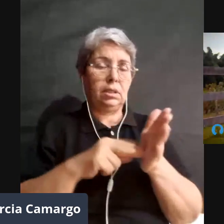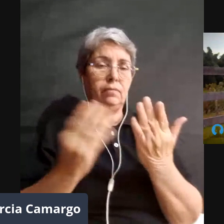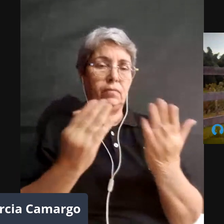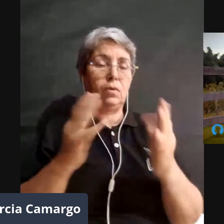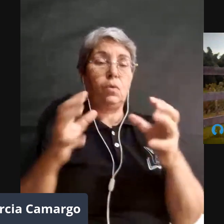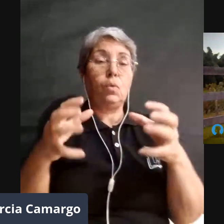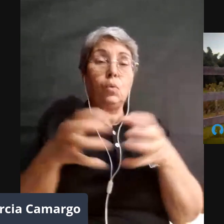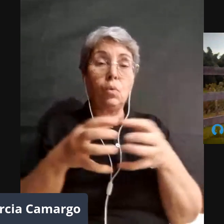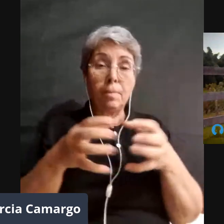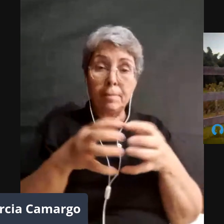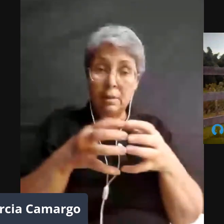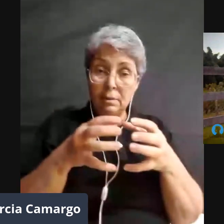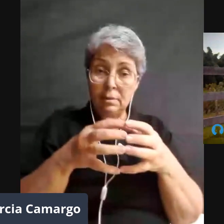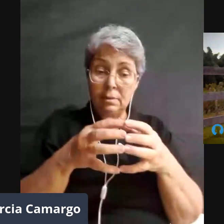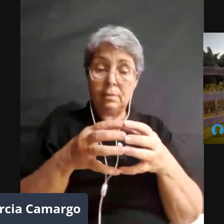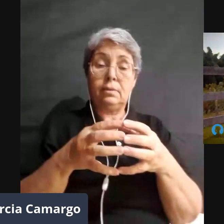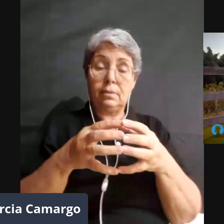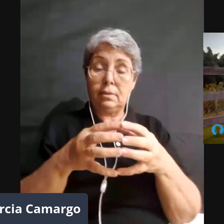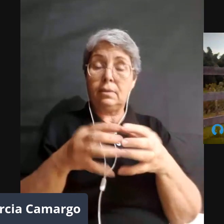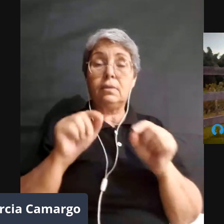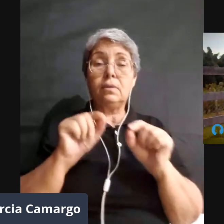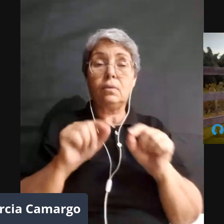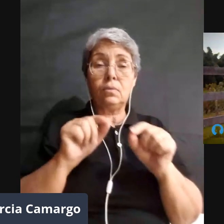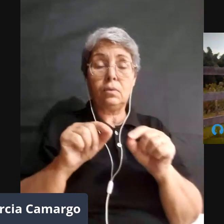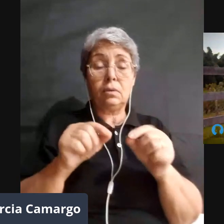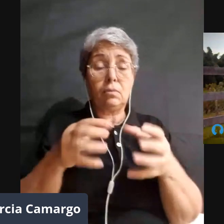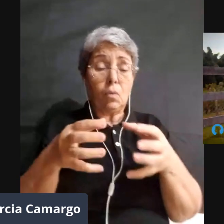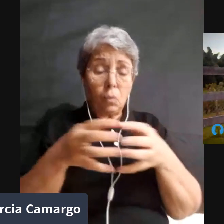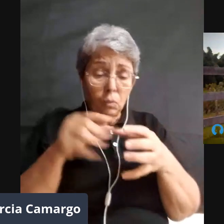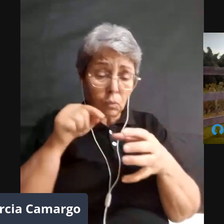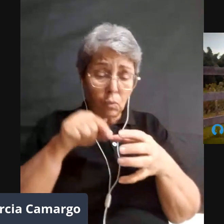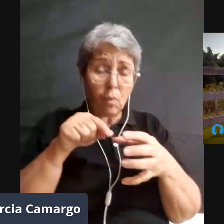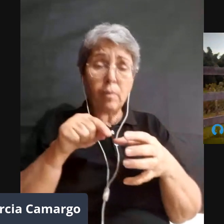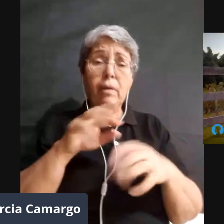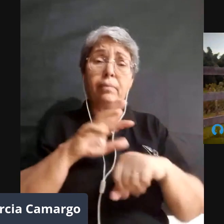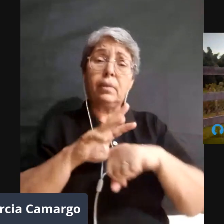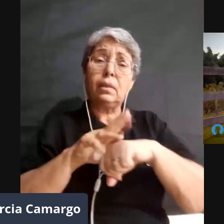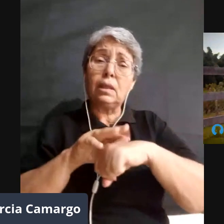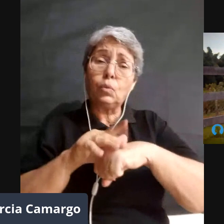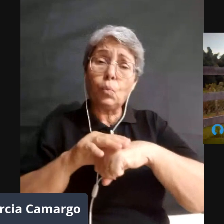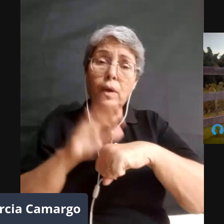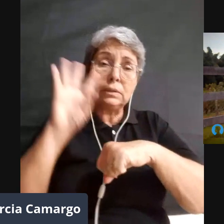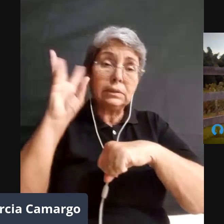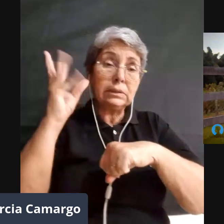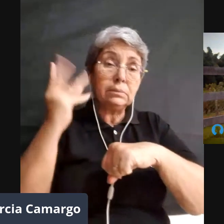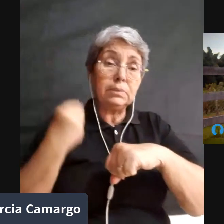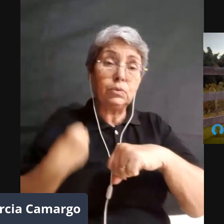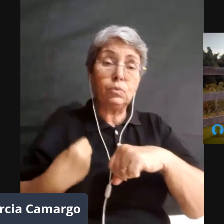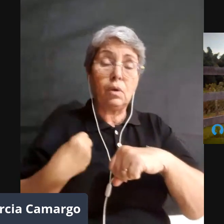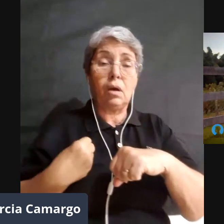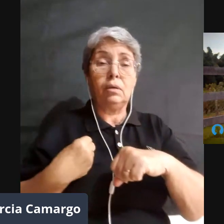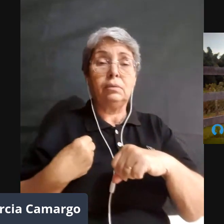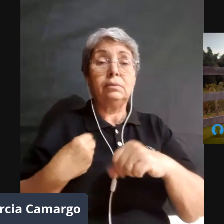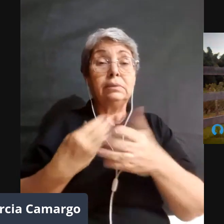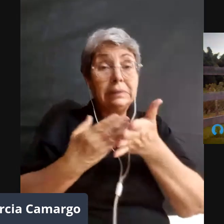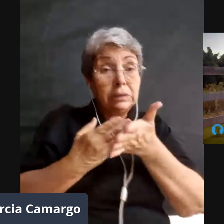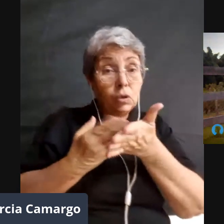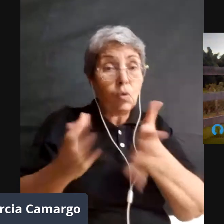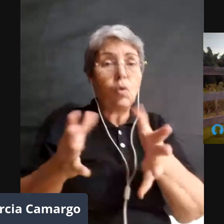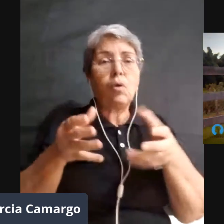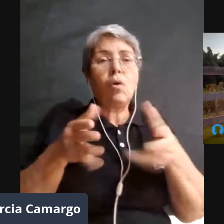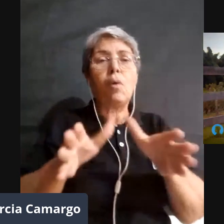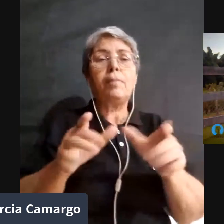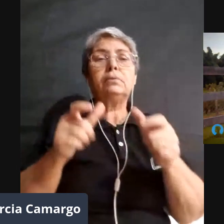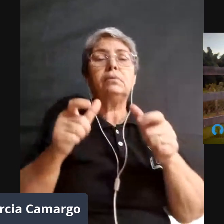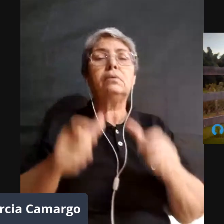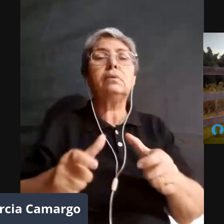corpo tem uma doença espiritual que pode ter tido origem exatamente em 1888.